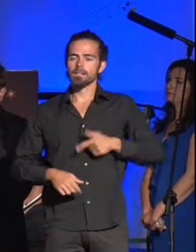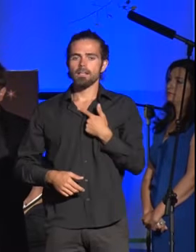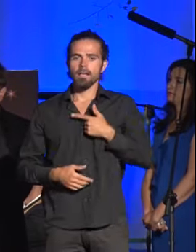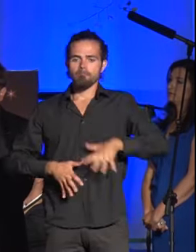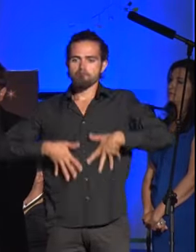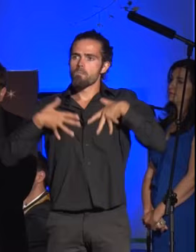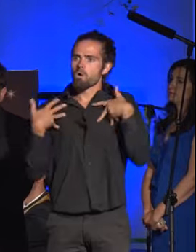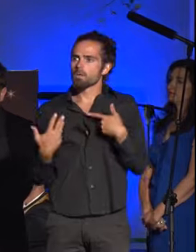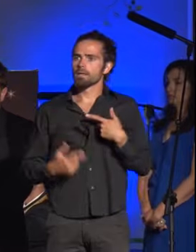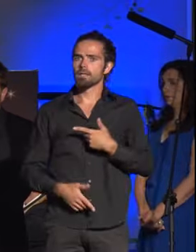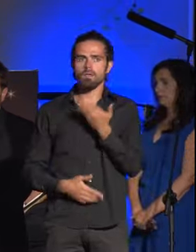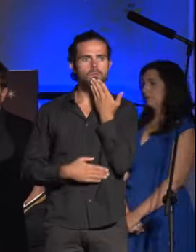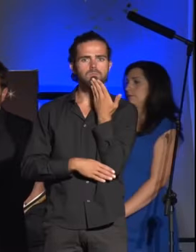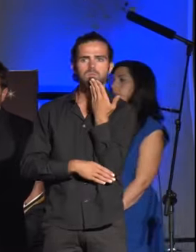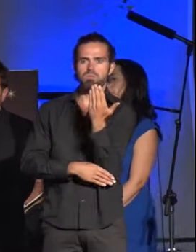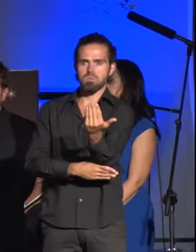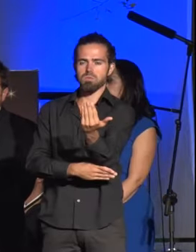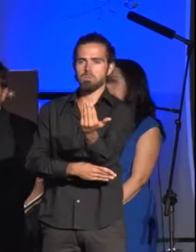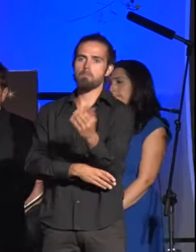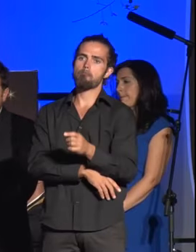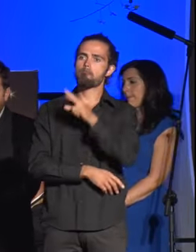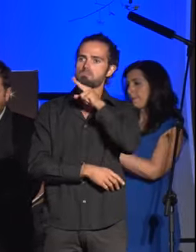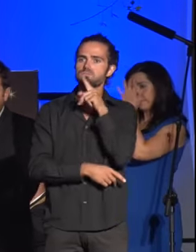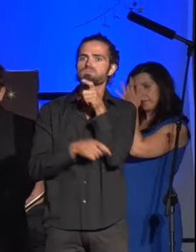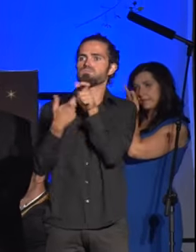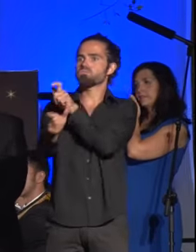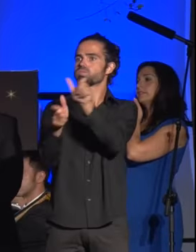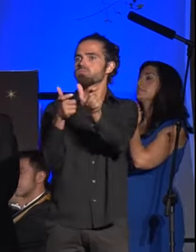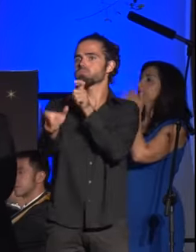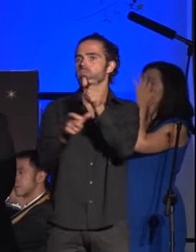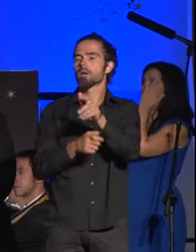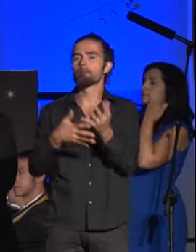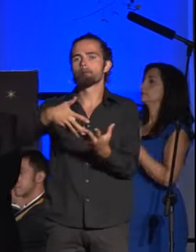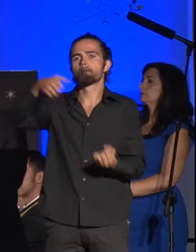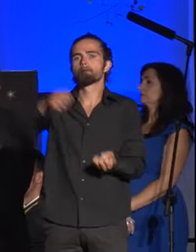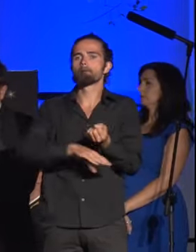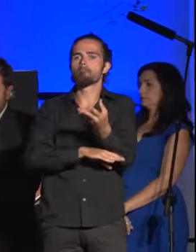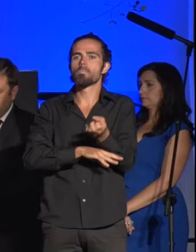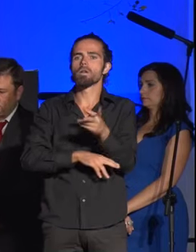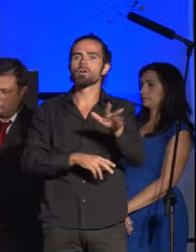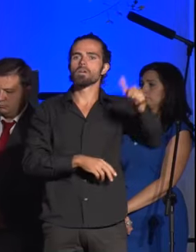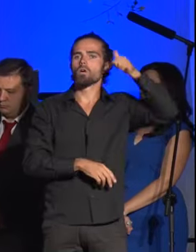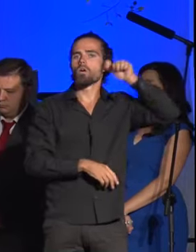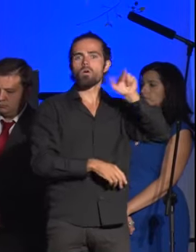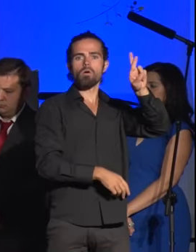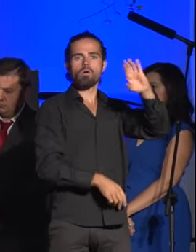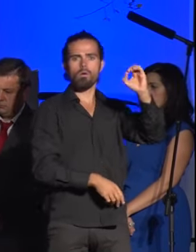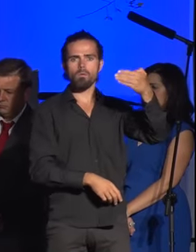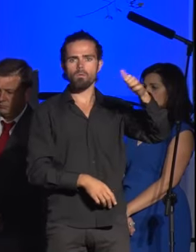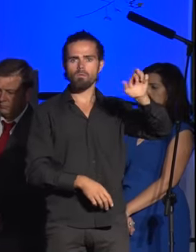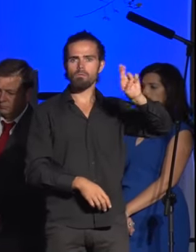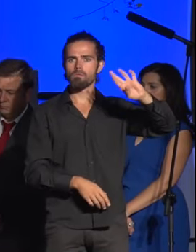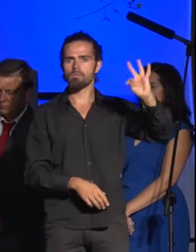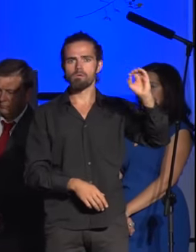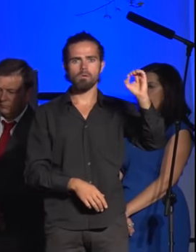y sinceras palabras de nuestro pregonero Roberto Arcos. Gracias, de verdad, Roberto, por